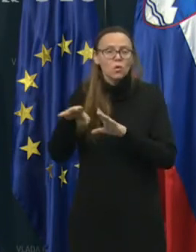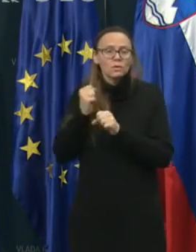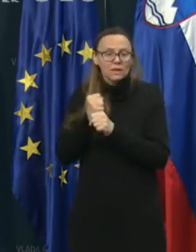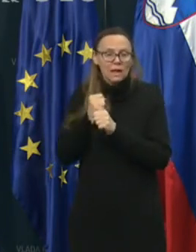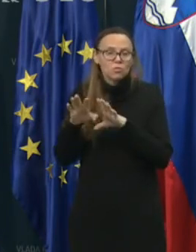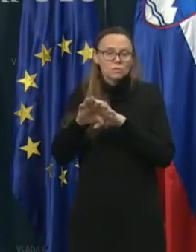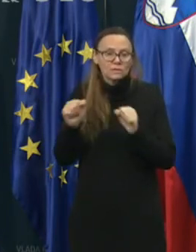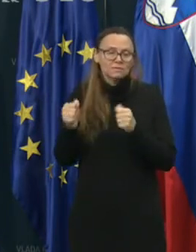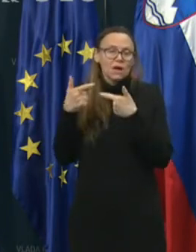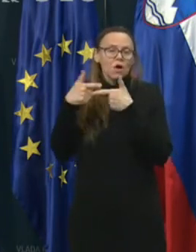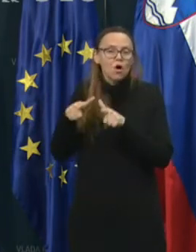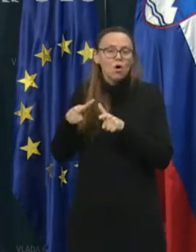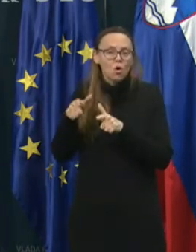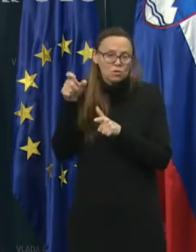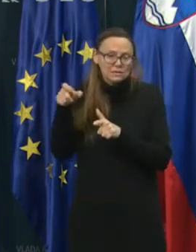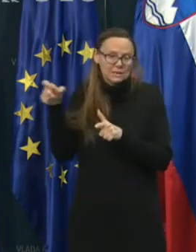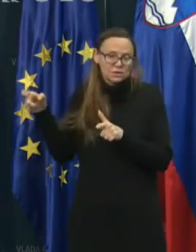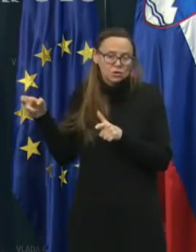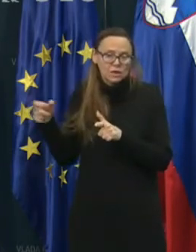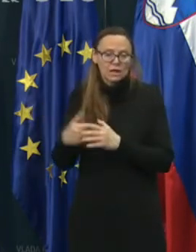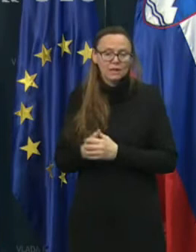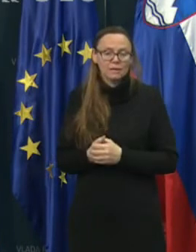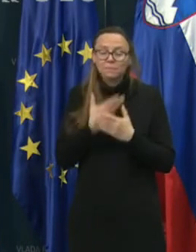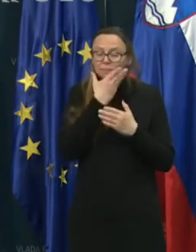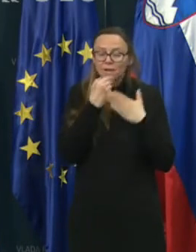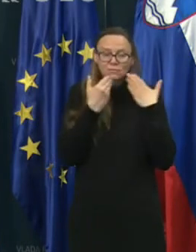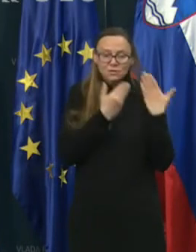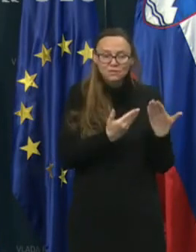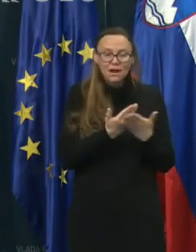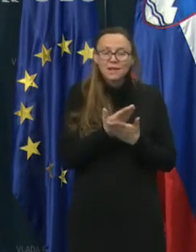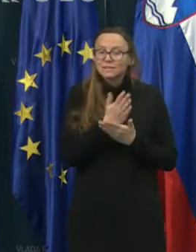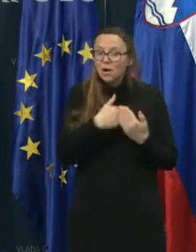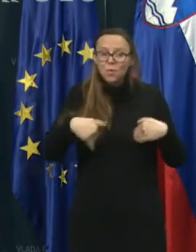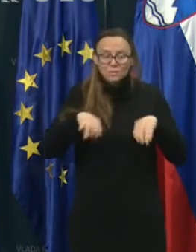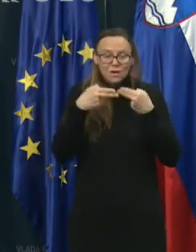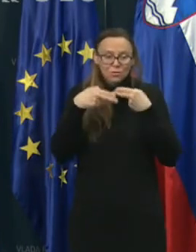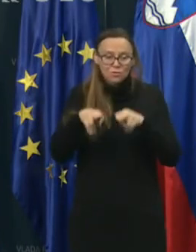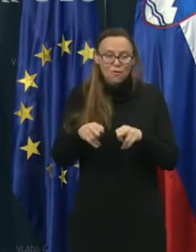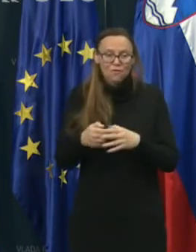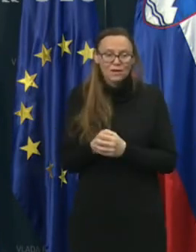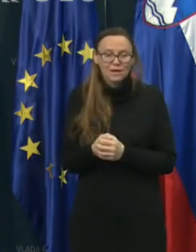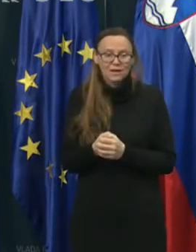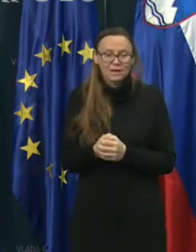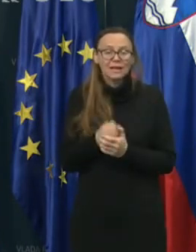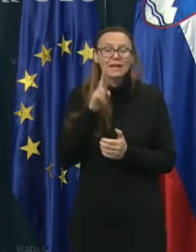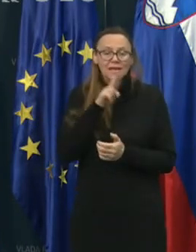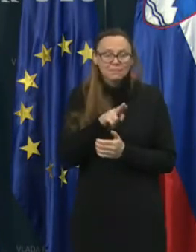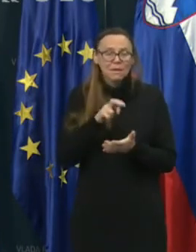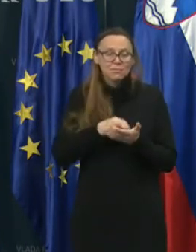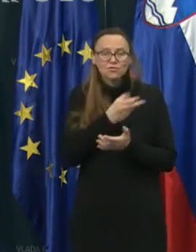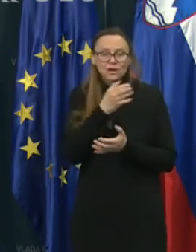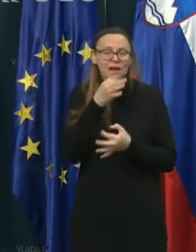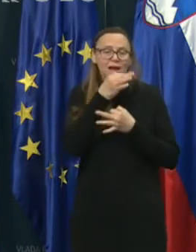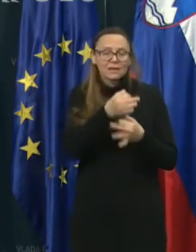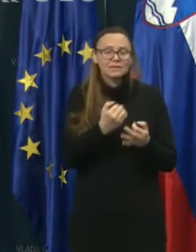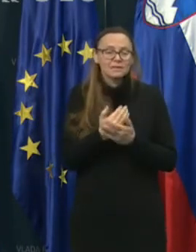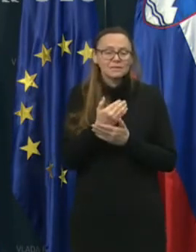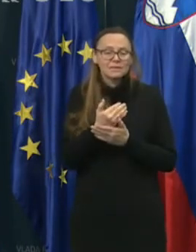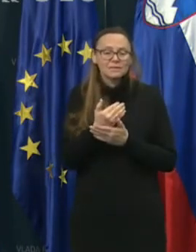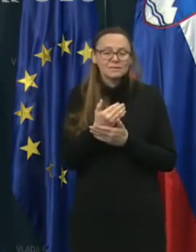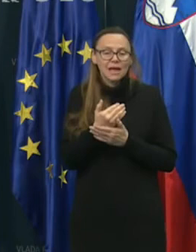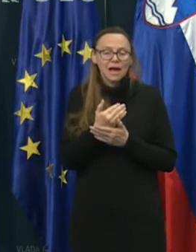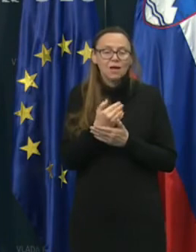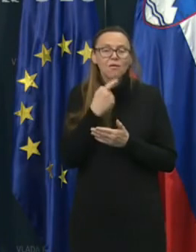koncesionarji. Najlepša hvala za vse odgovore. Imamo pa še nekaj vprašanj za vladnega govorca,